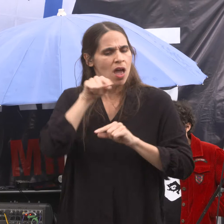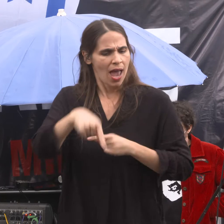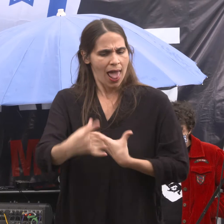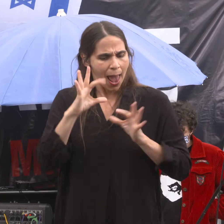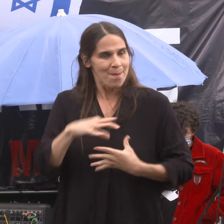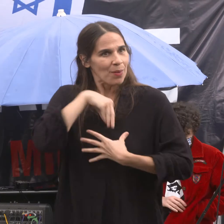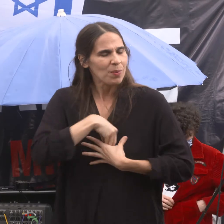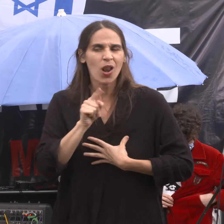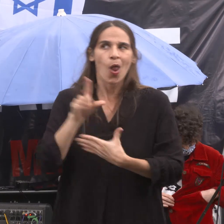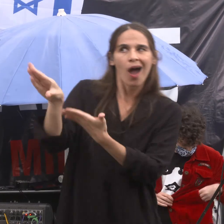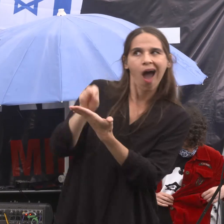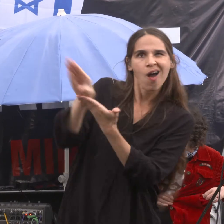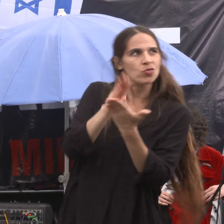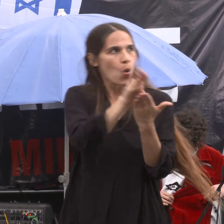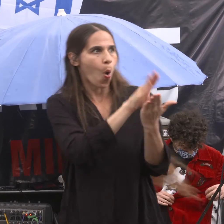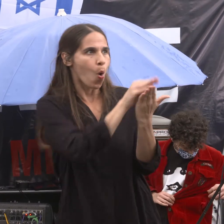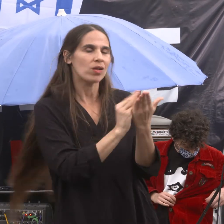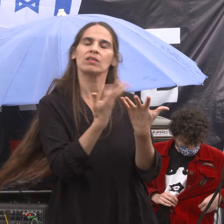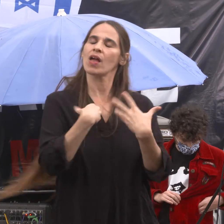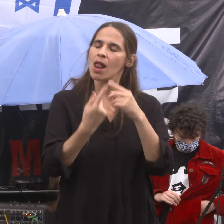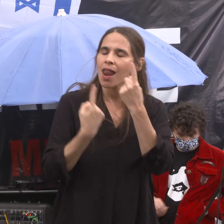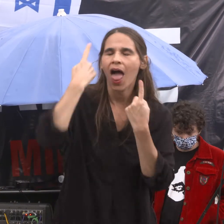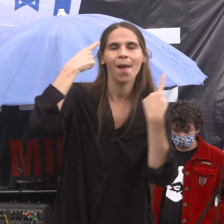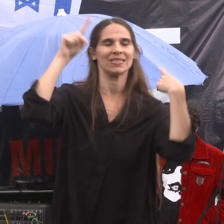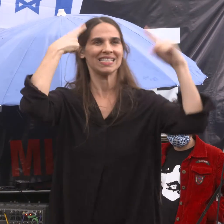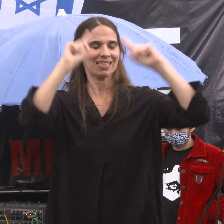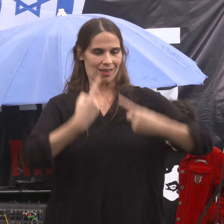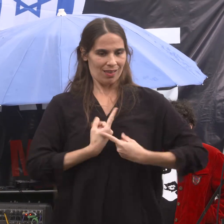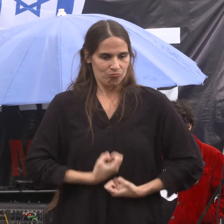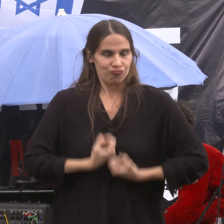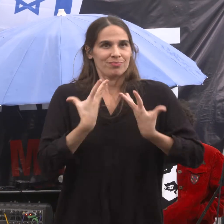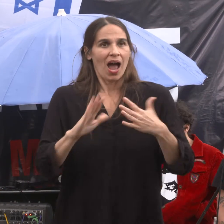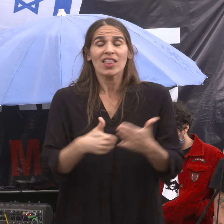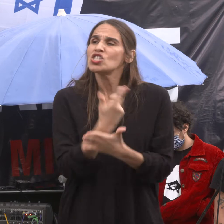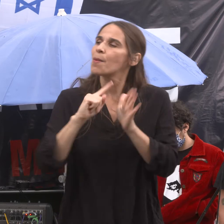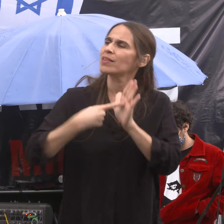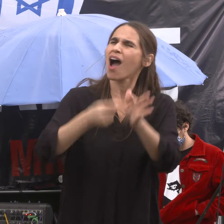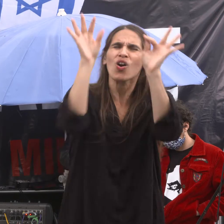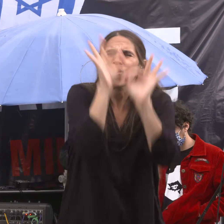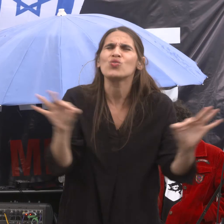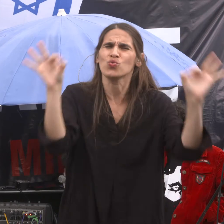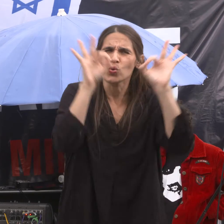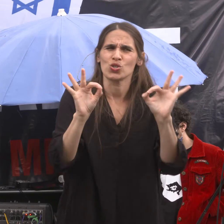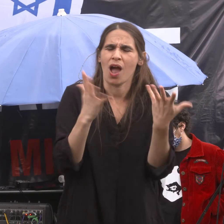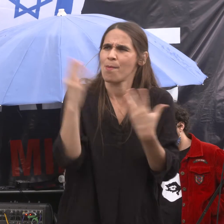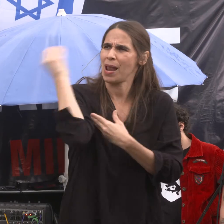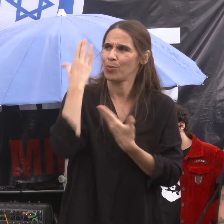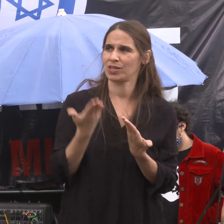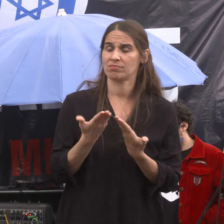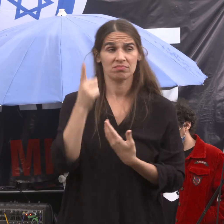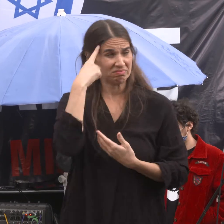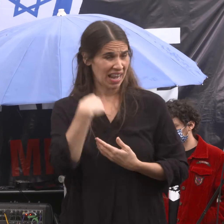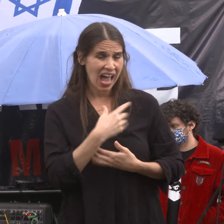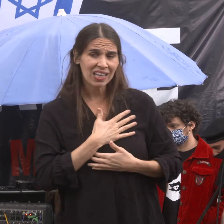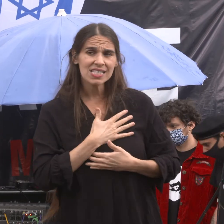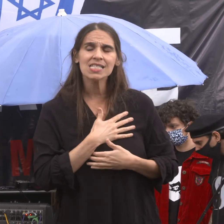שפות אומנותיות קיימות ולהמציא את הגלגל, היא מטרה כמעט קדושה בלימודים. להערכתי,